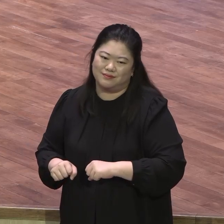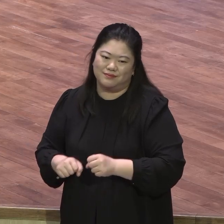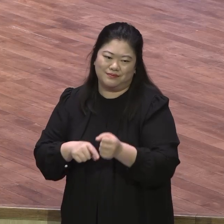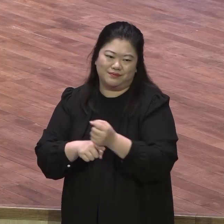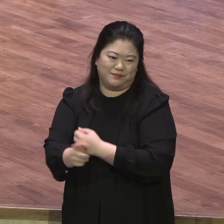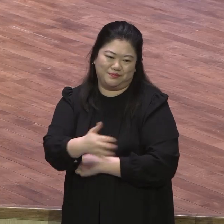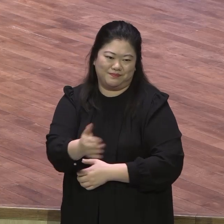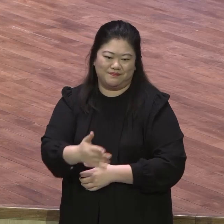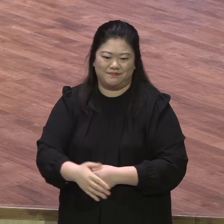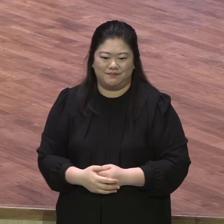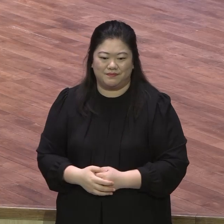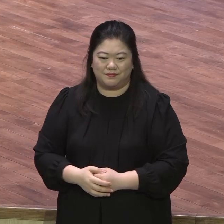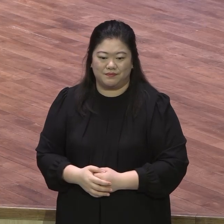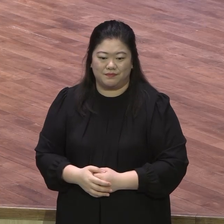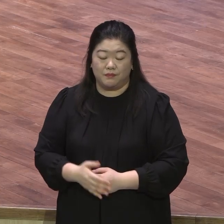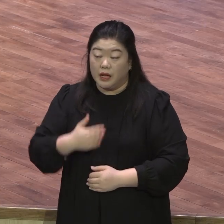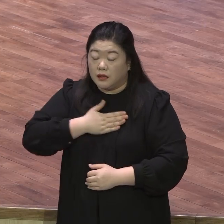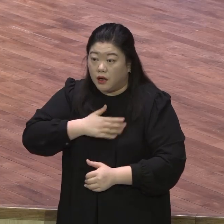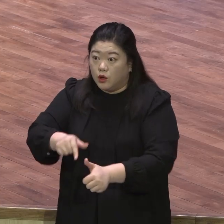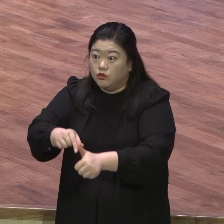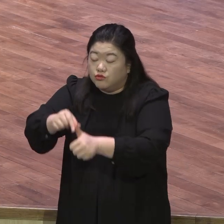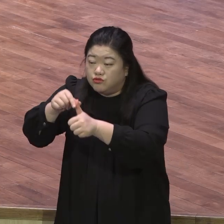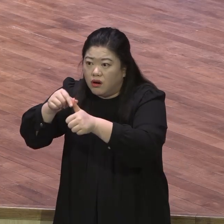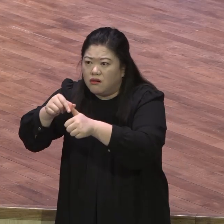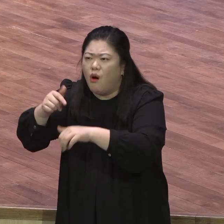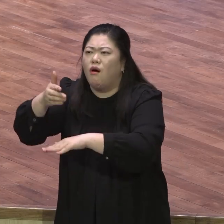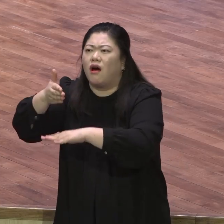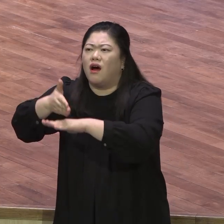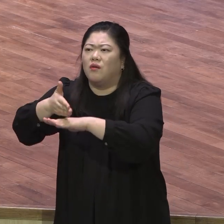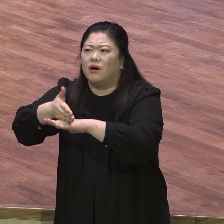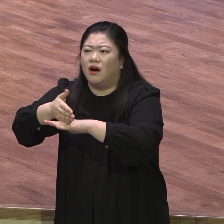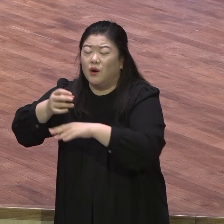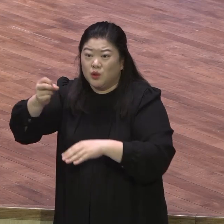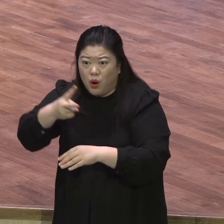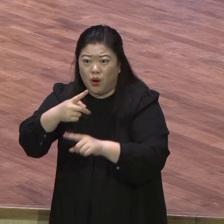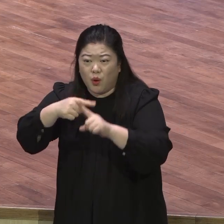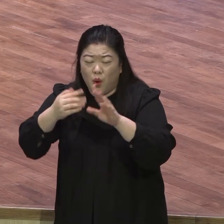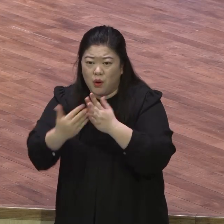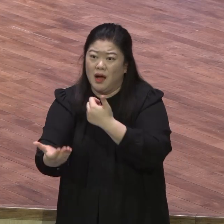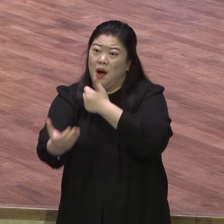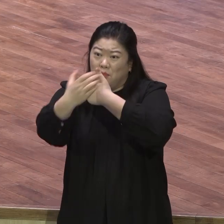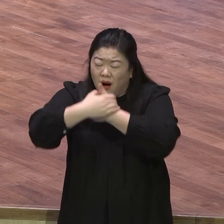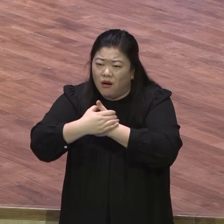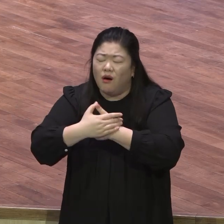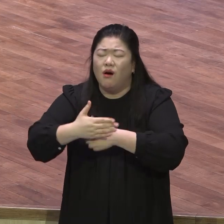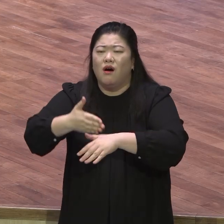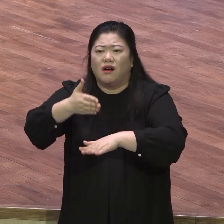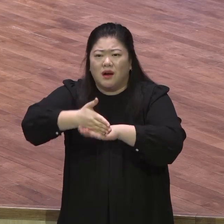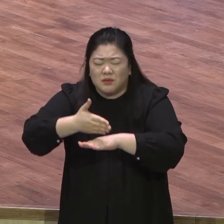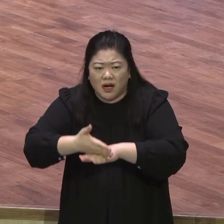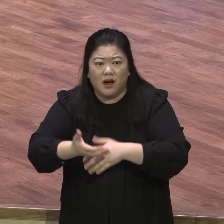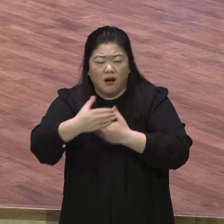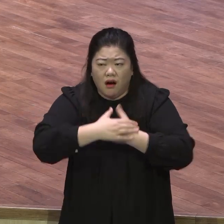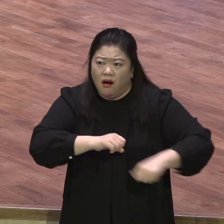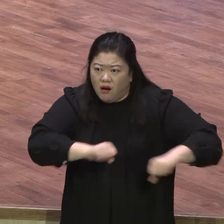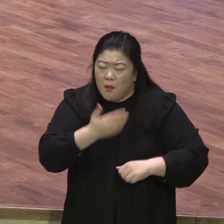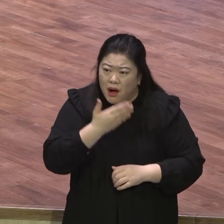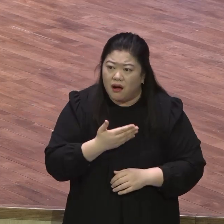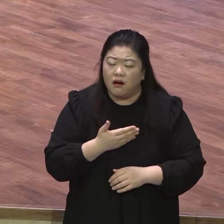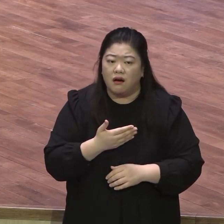감사한데 직분까지 주셔가지고 하나님의 일을 내가 한 부분을 할 수 있다는 게 얼마나 염망스러운가 너무